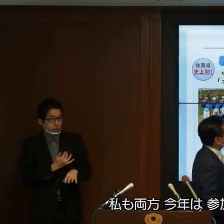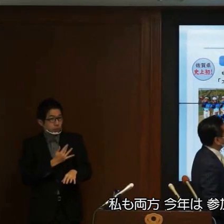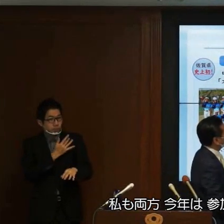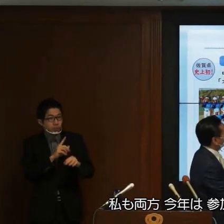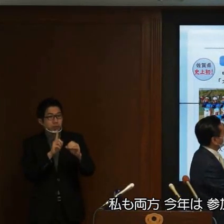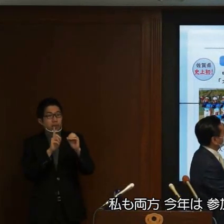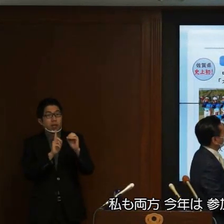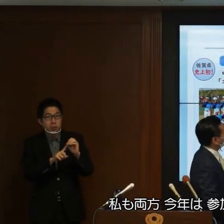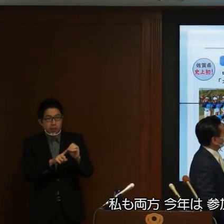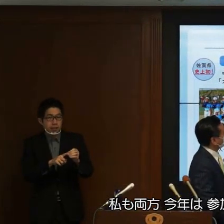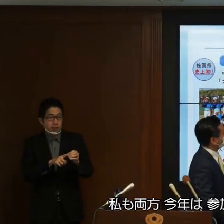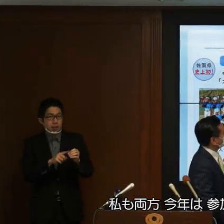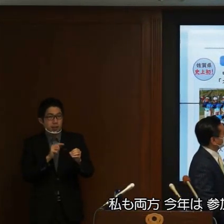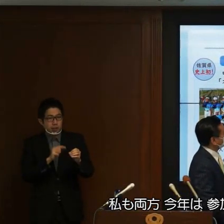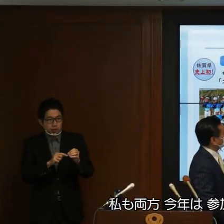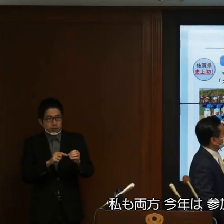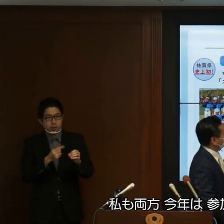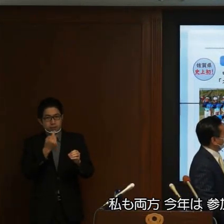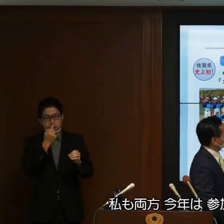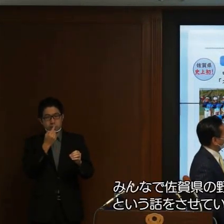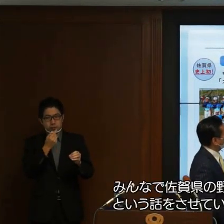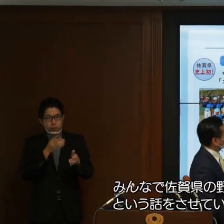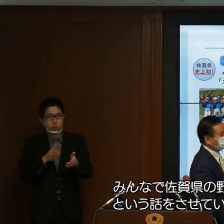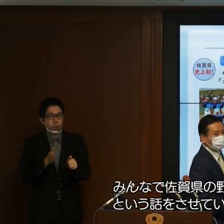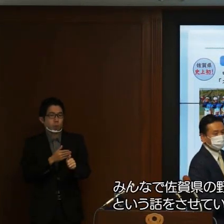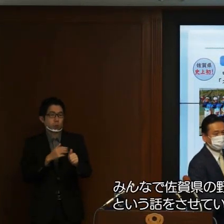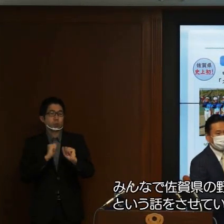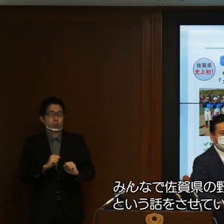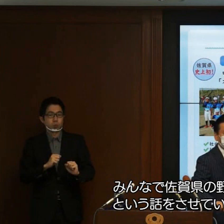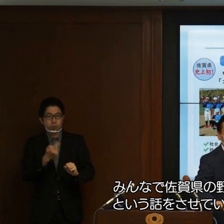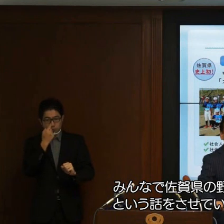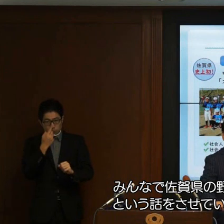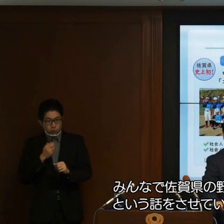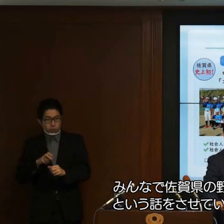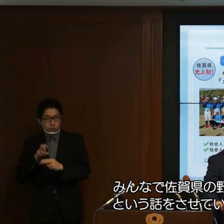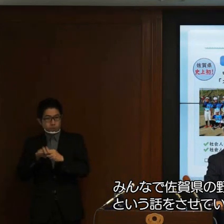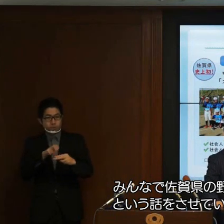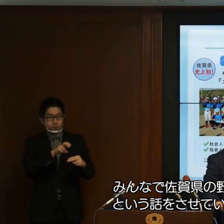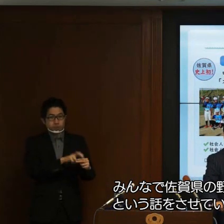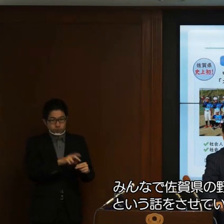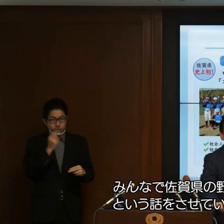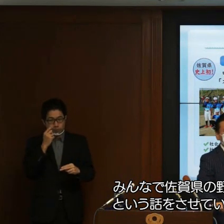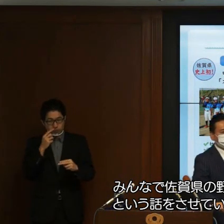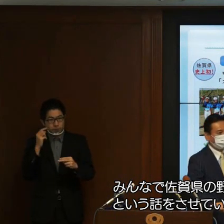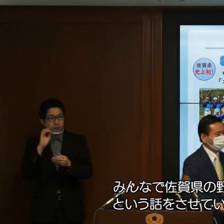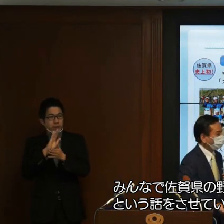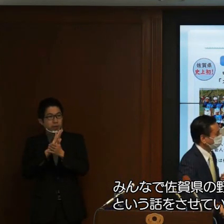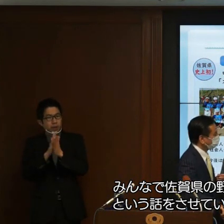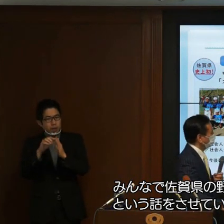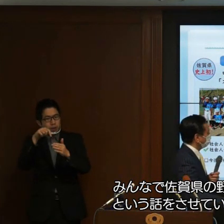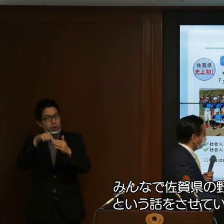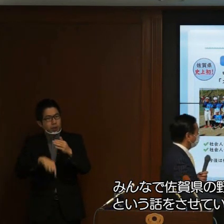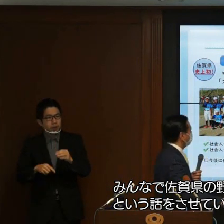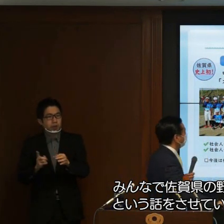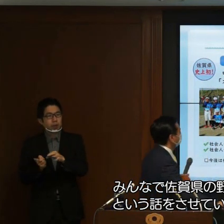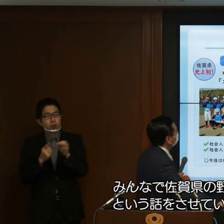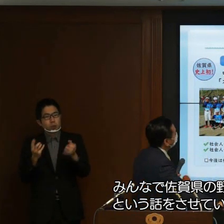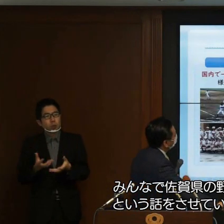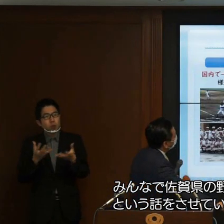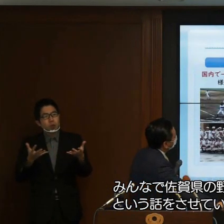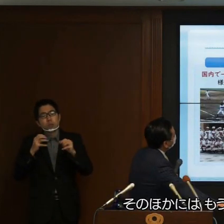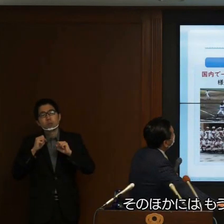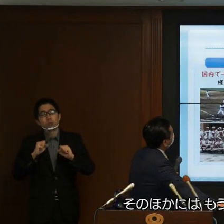方今年は参加させていただいて、みんなで佐賀県の野球盛り上げるぞという話をさせていただいた。